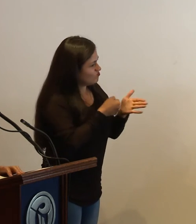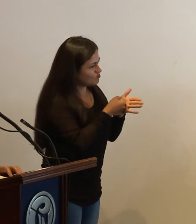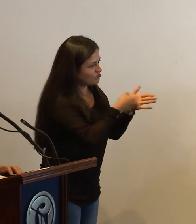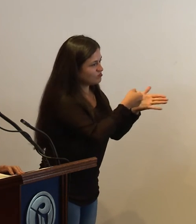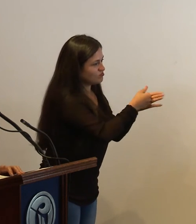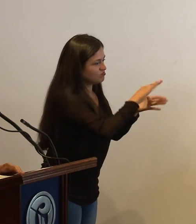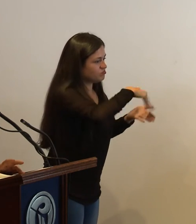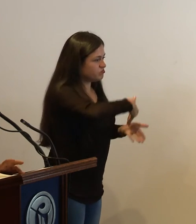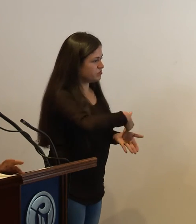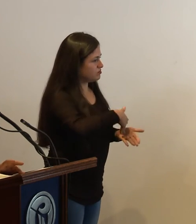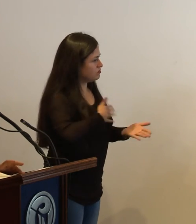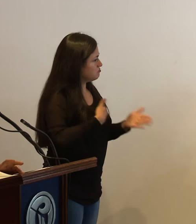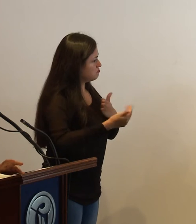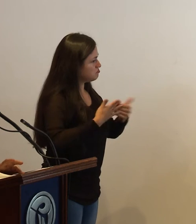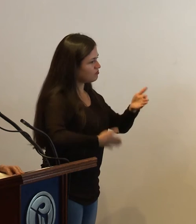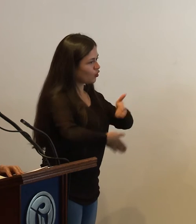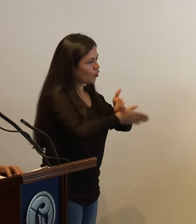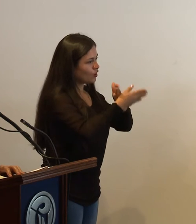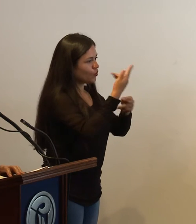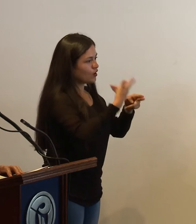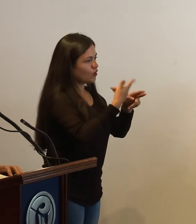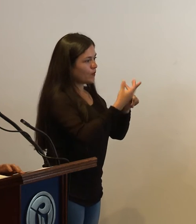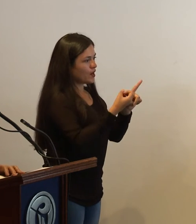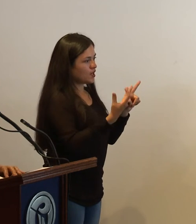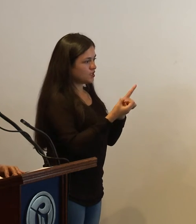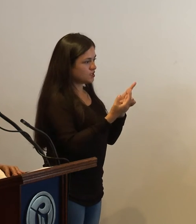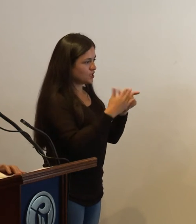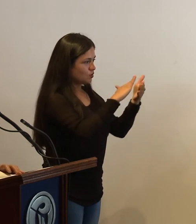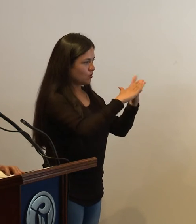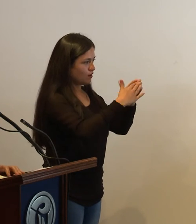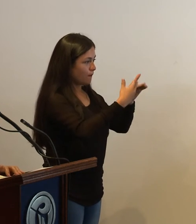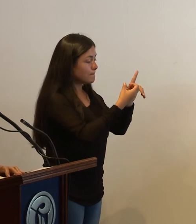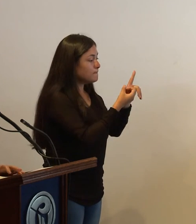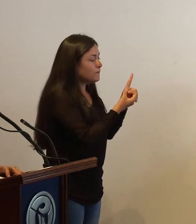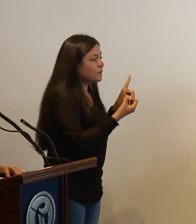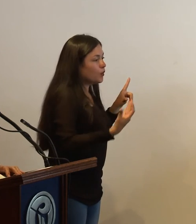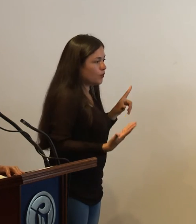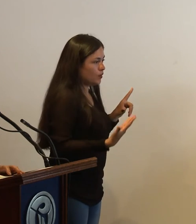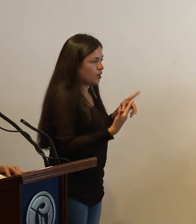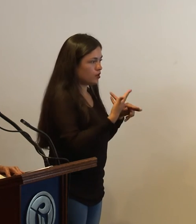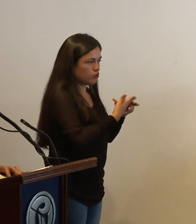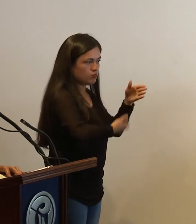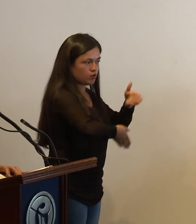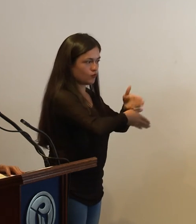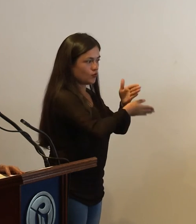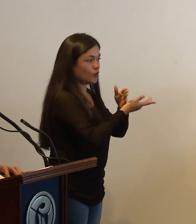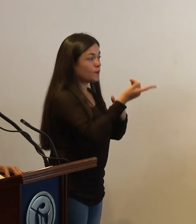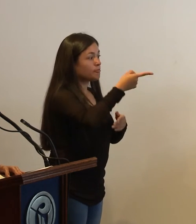nos fortaleció al mantenernos como con el nombre de la licenciatura en educación popular, y